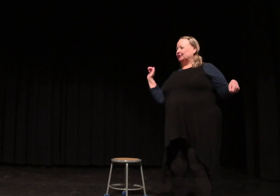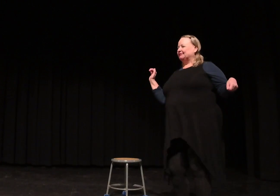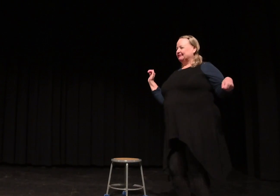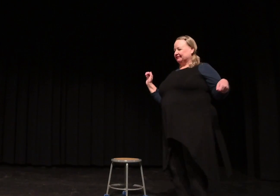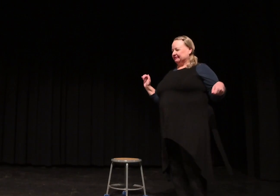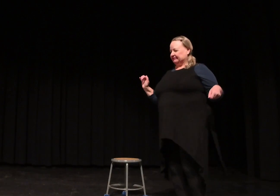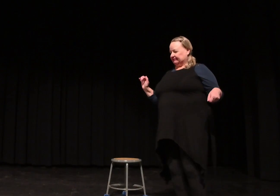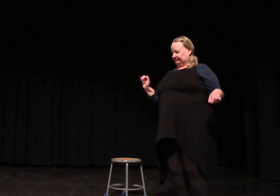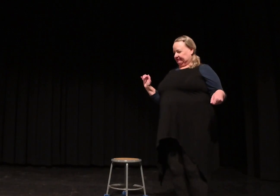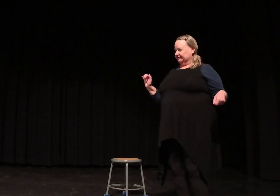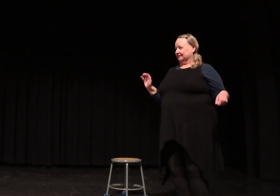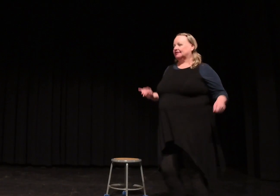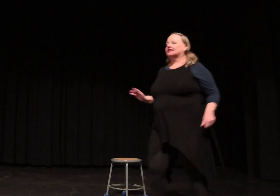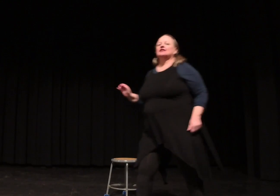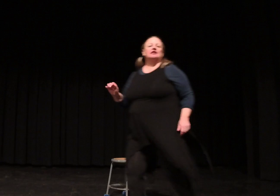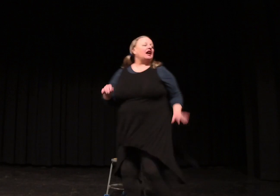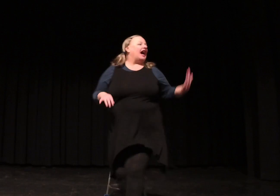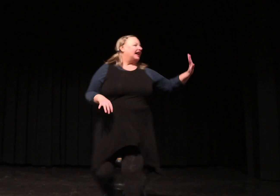Ah, bonjour.